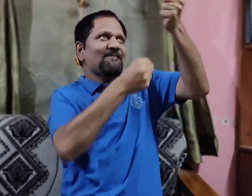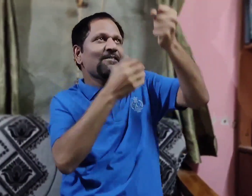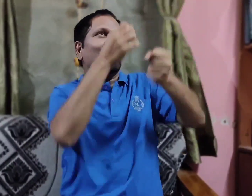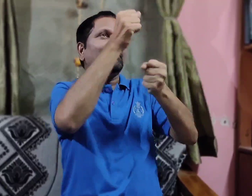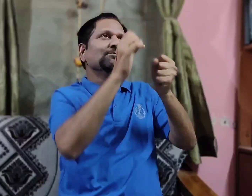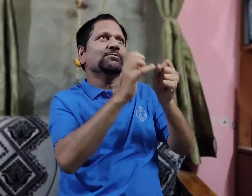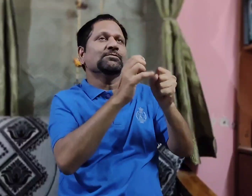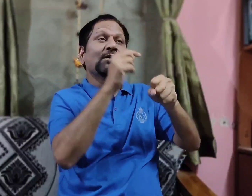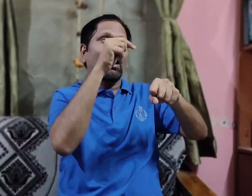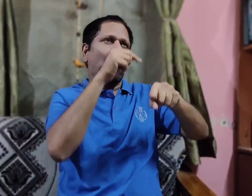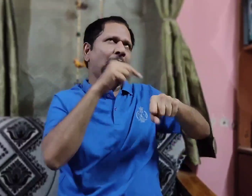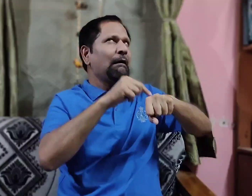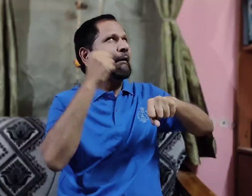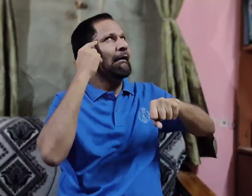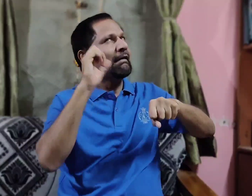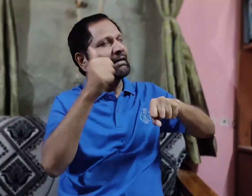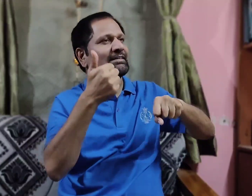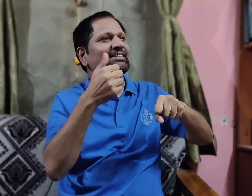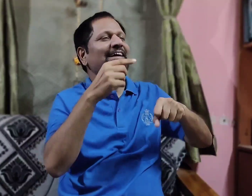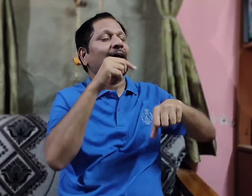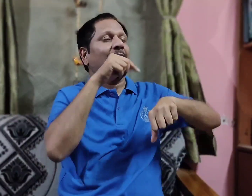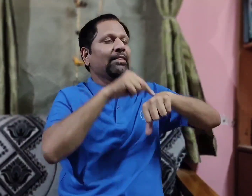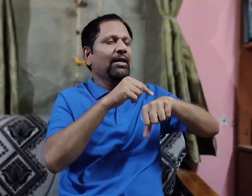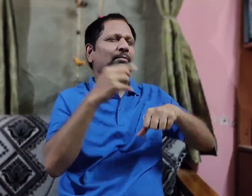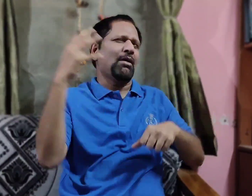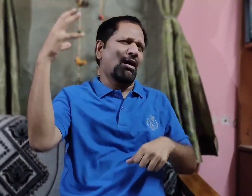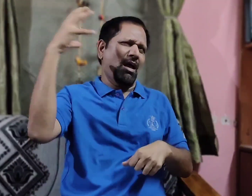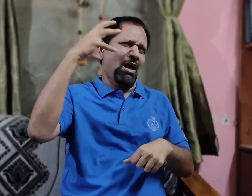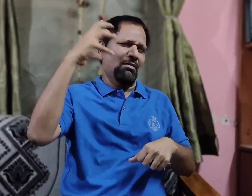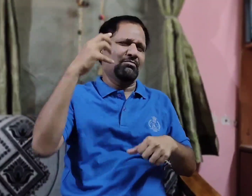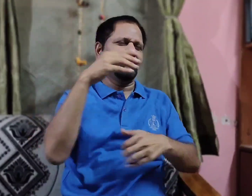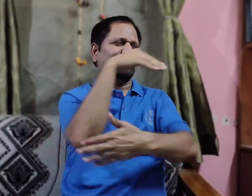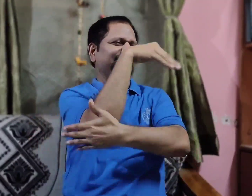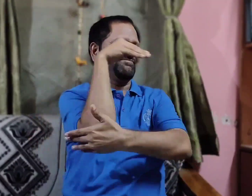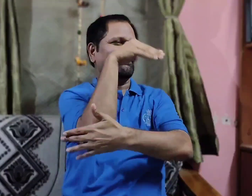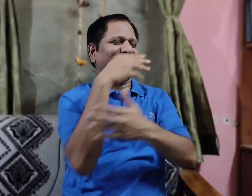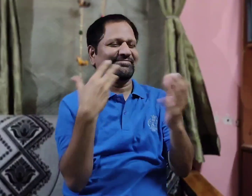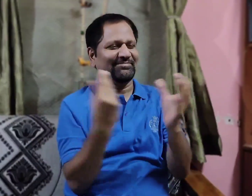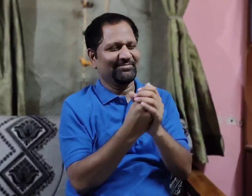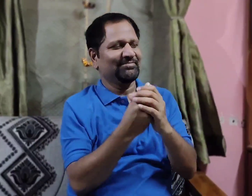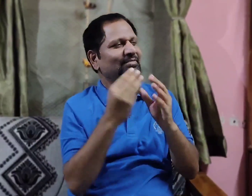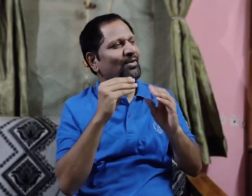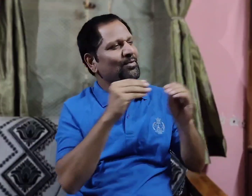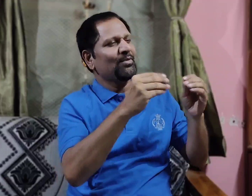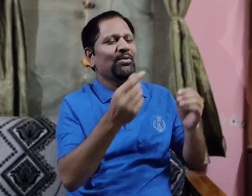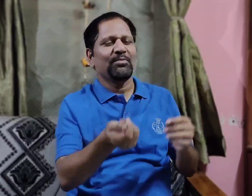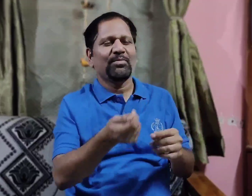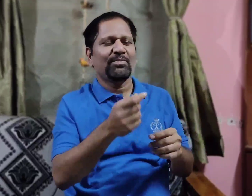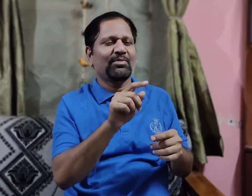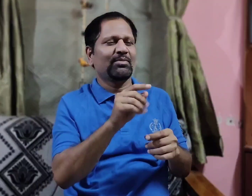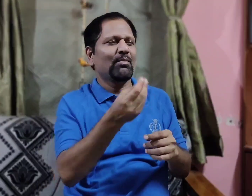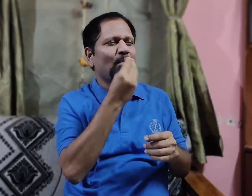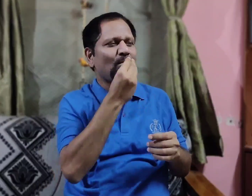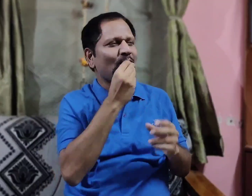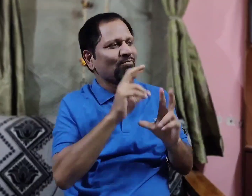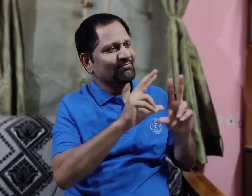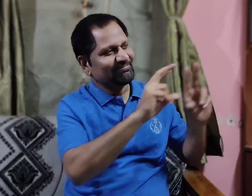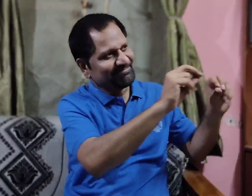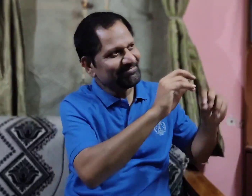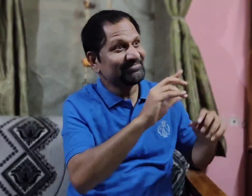भी बहुत मोटा है, उसके सहारे आसानी से ऊपर चढ़ा जा सकता है। जब एक दिन दोपहर के टाइम पे सारे हंस दाना चुगने के